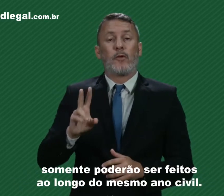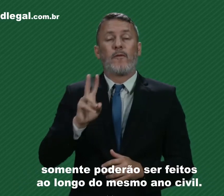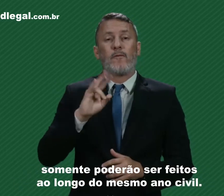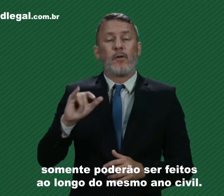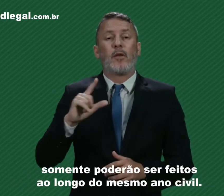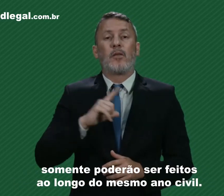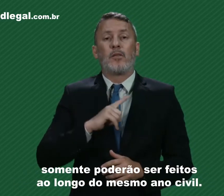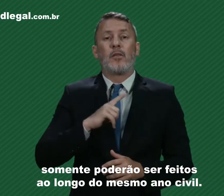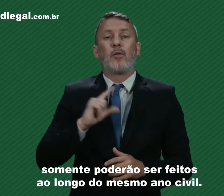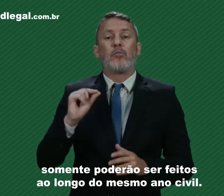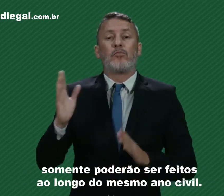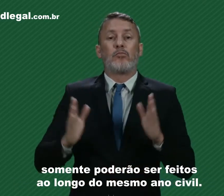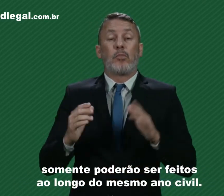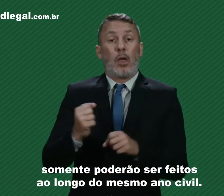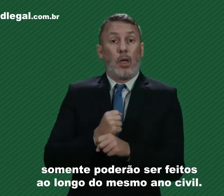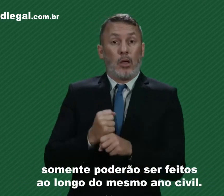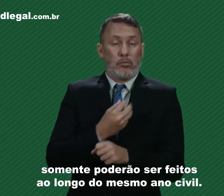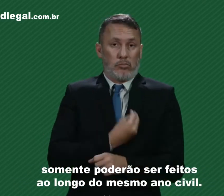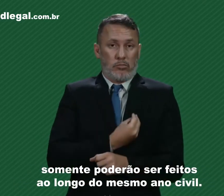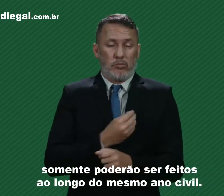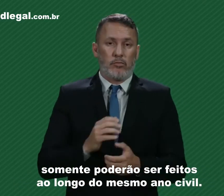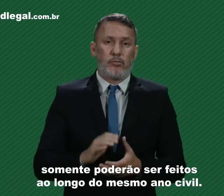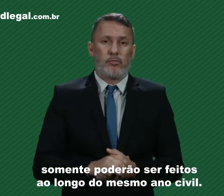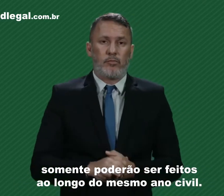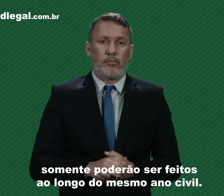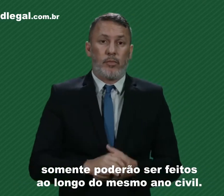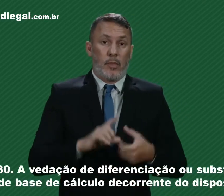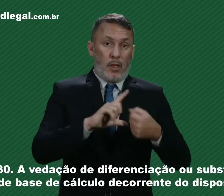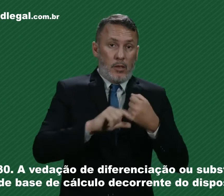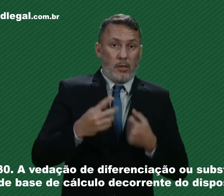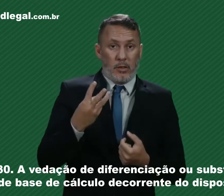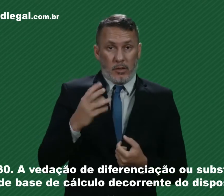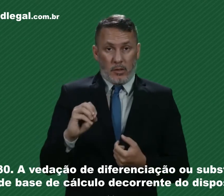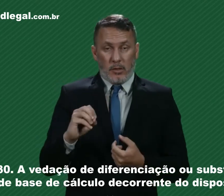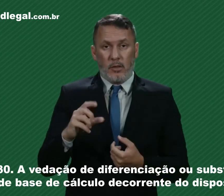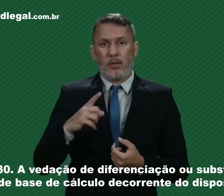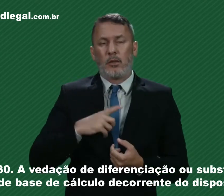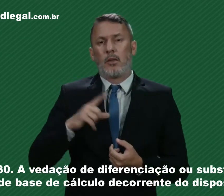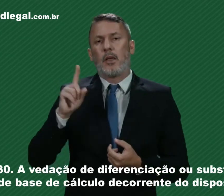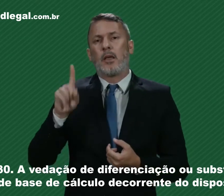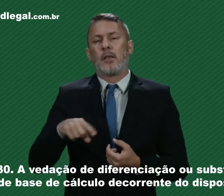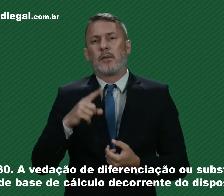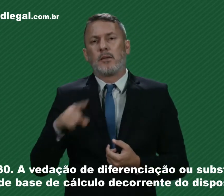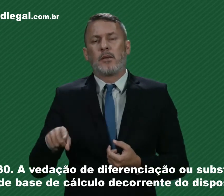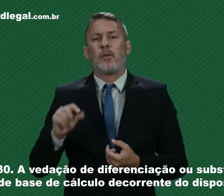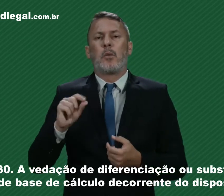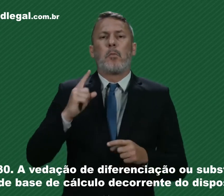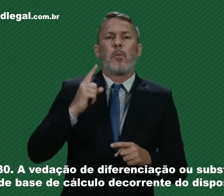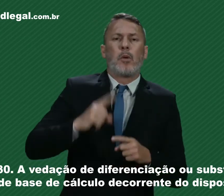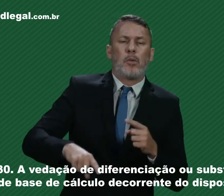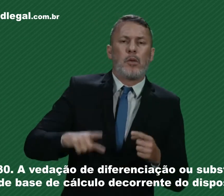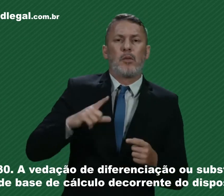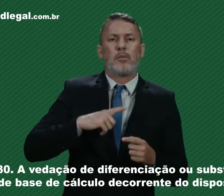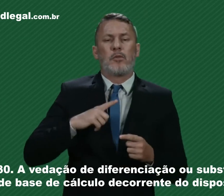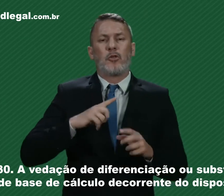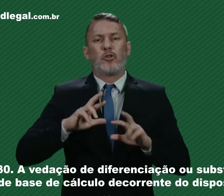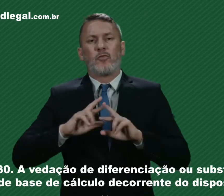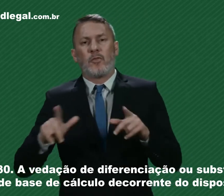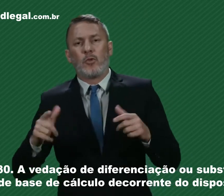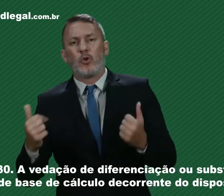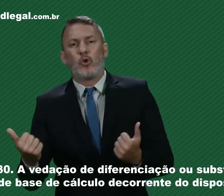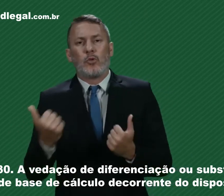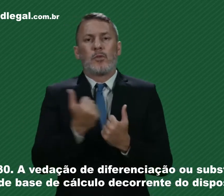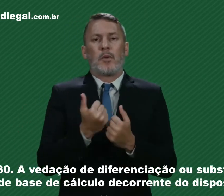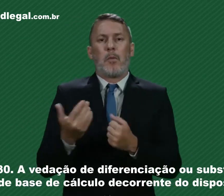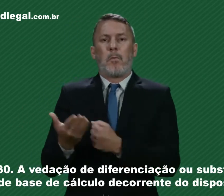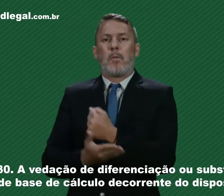caput somente serão feitos ao longo do mesmo ano civil. Artigo 30. A vedação de diferenciação ou